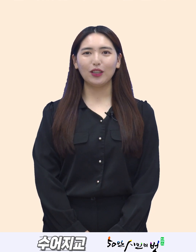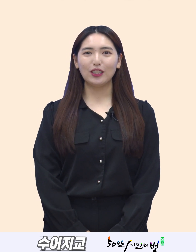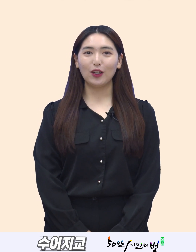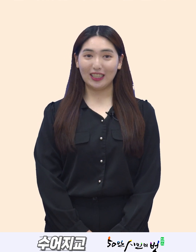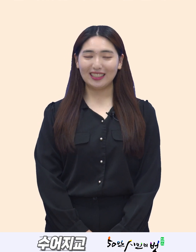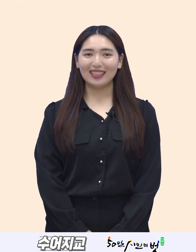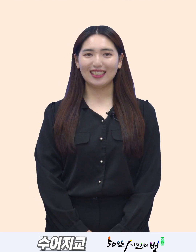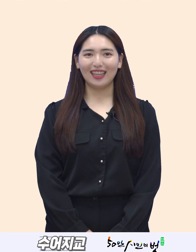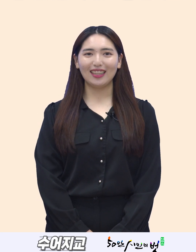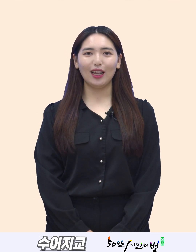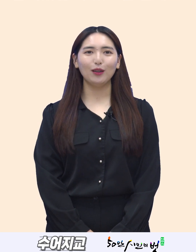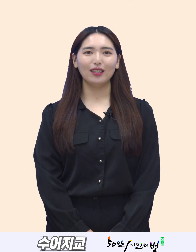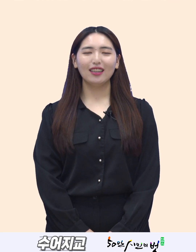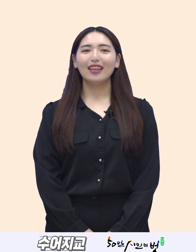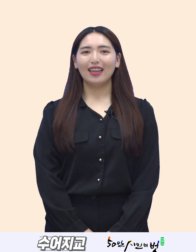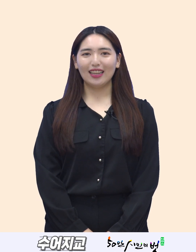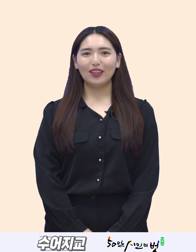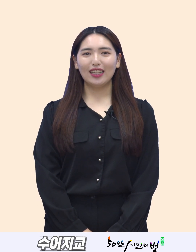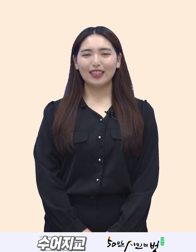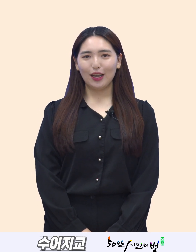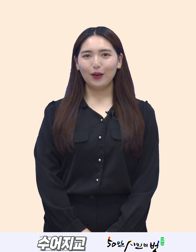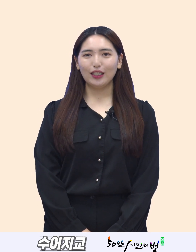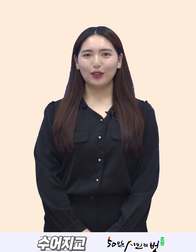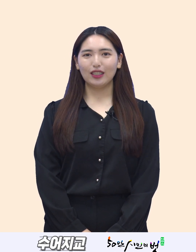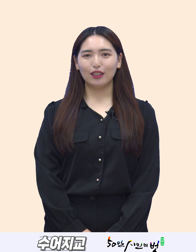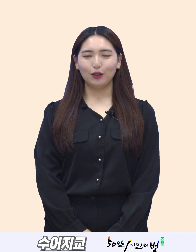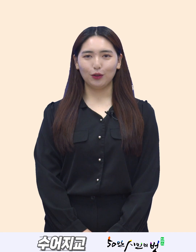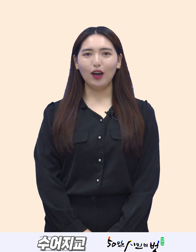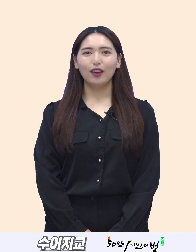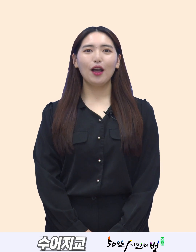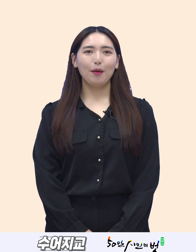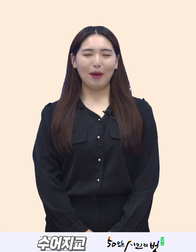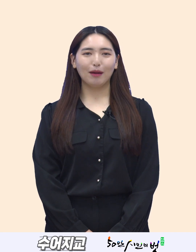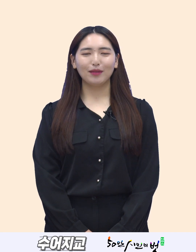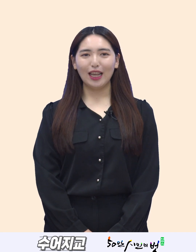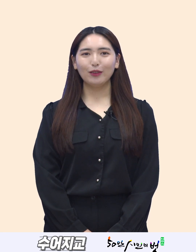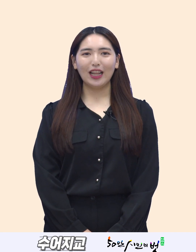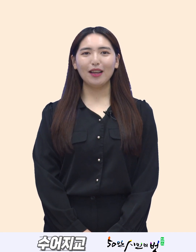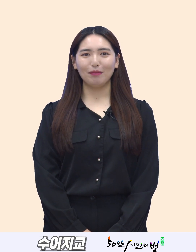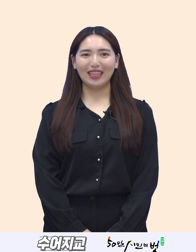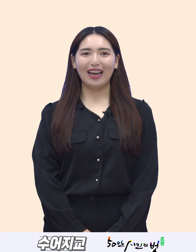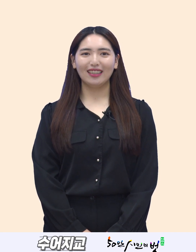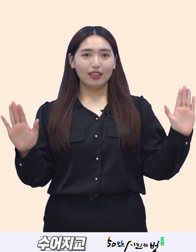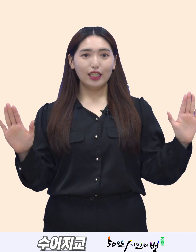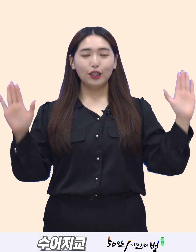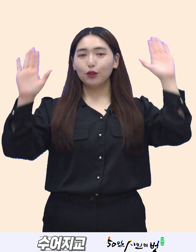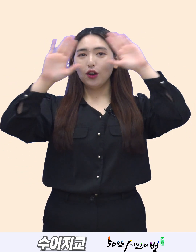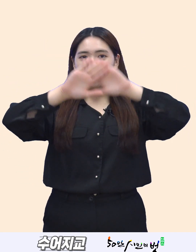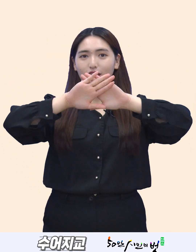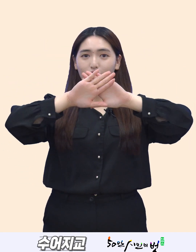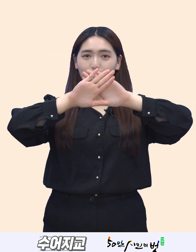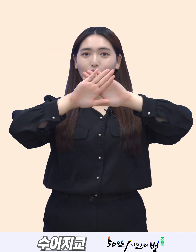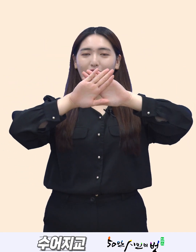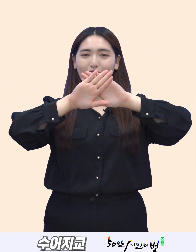적 있으실 텐데요. 이럴 때 사용할 수 있는 수어 밤 새우다입니다. 이 수어는